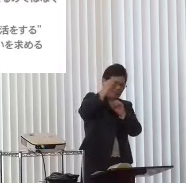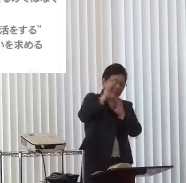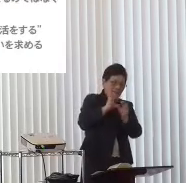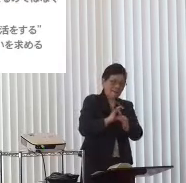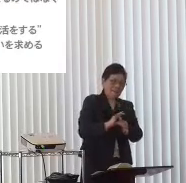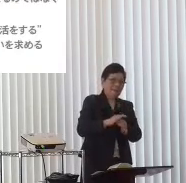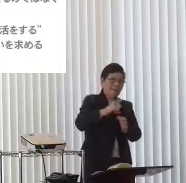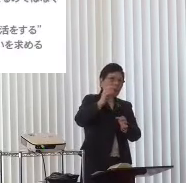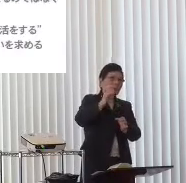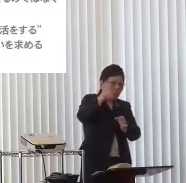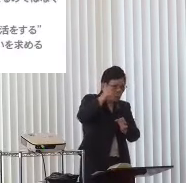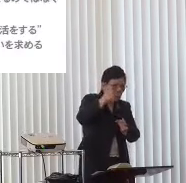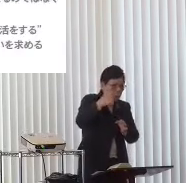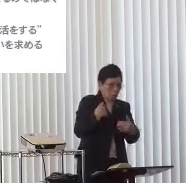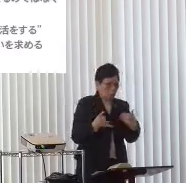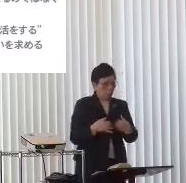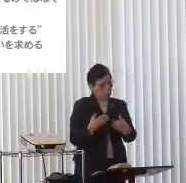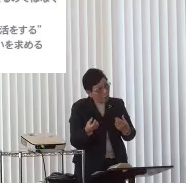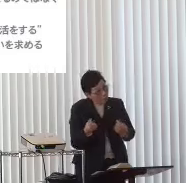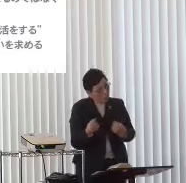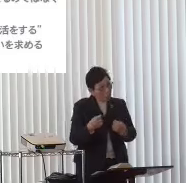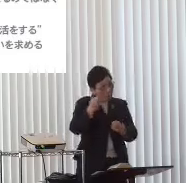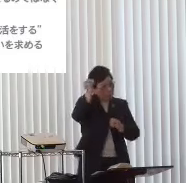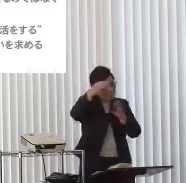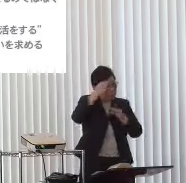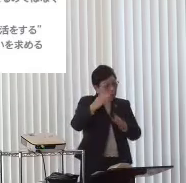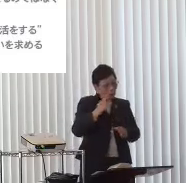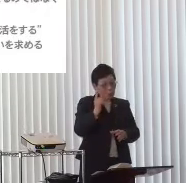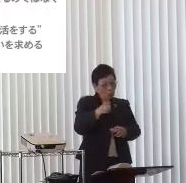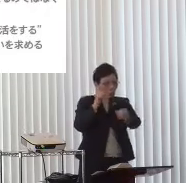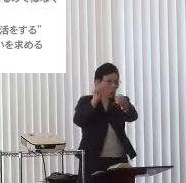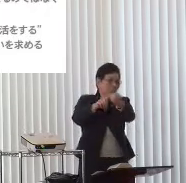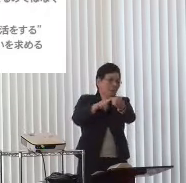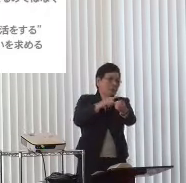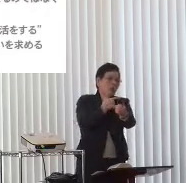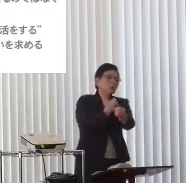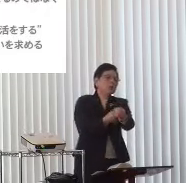もそれを目指せと言ってるわけです。